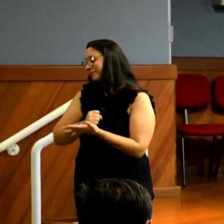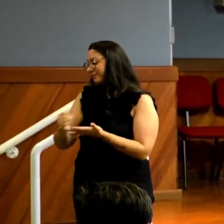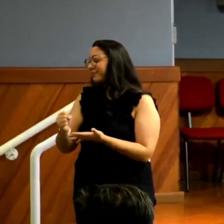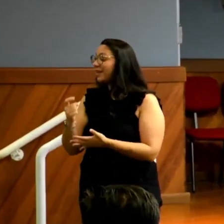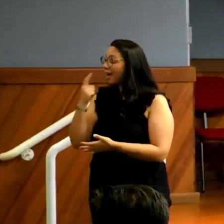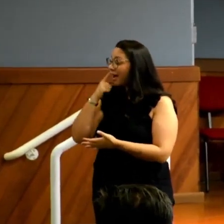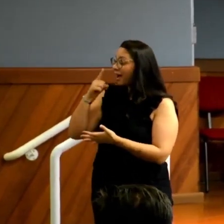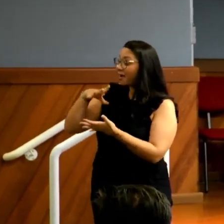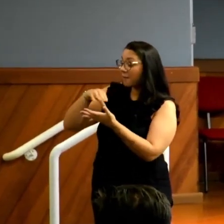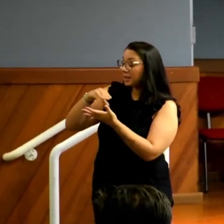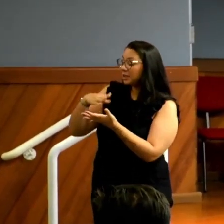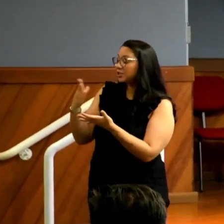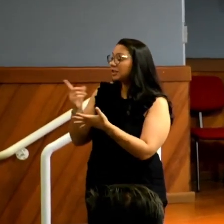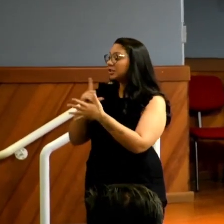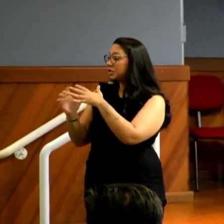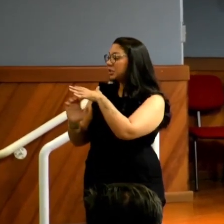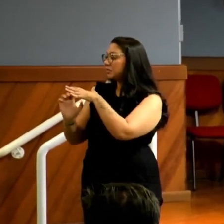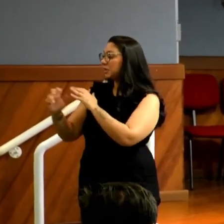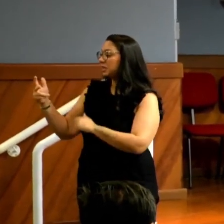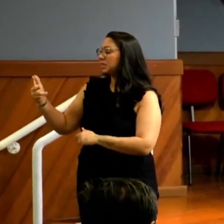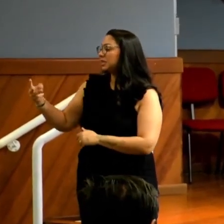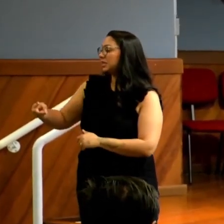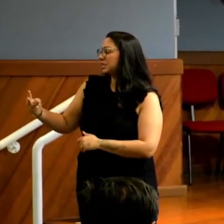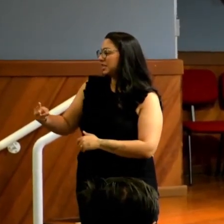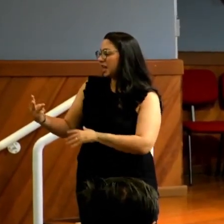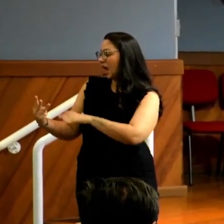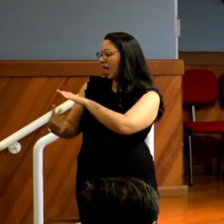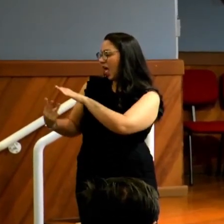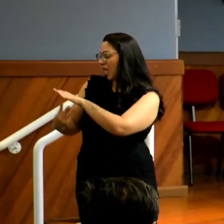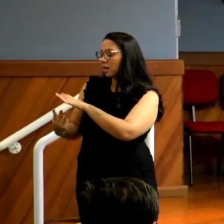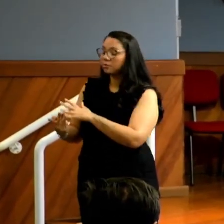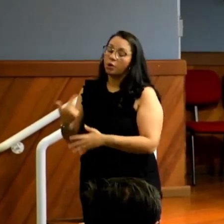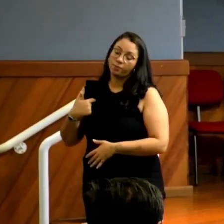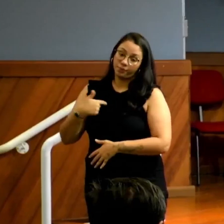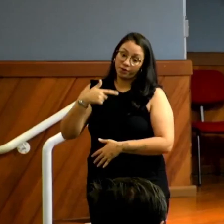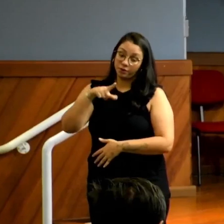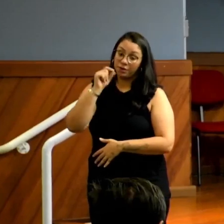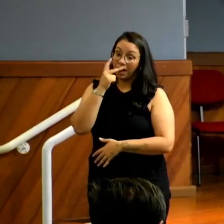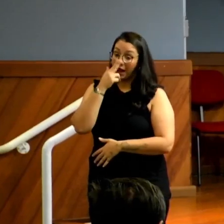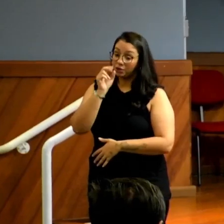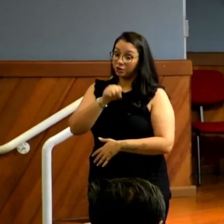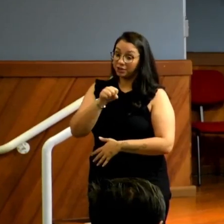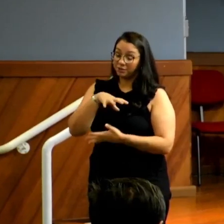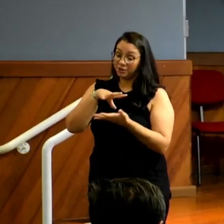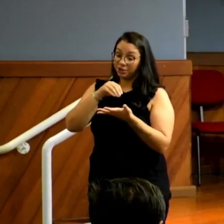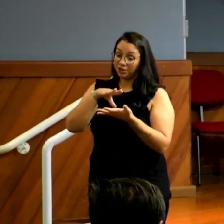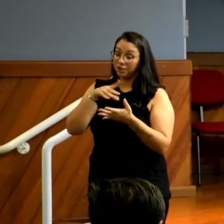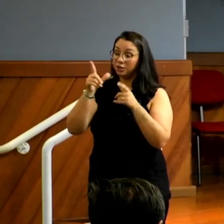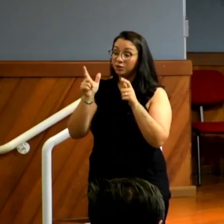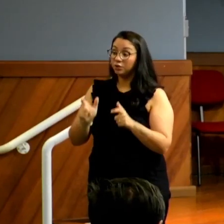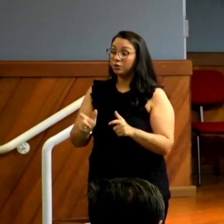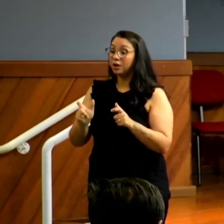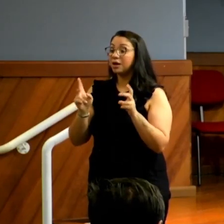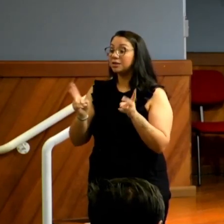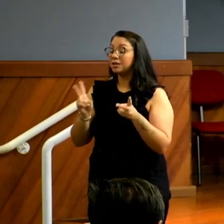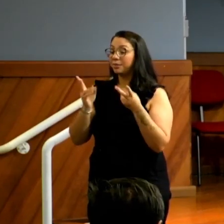falar, ah, mas a digitalização de empresa terceirizada. Eu opto sempre e acho que a digitalização no local é sempre